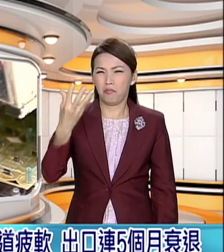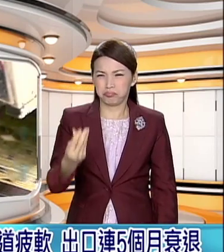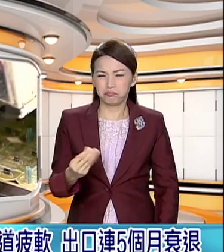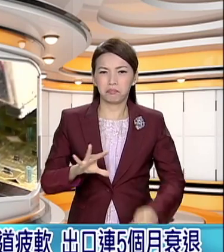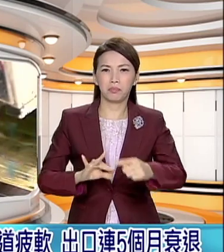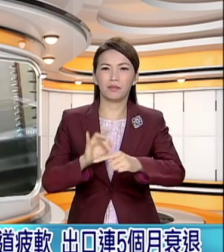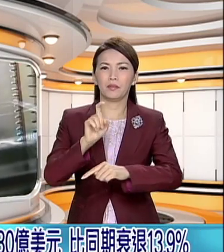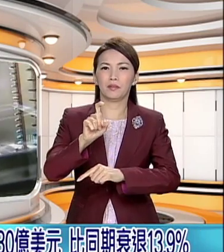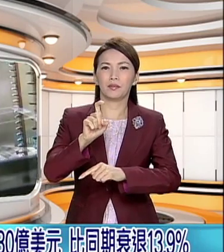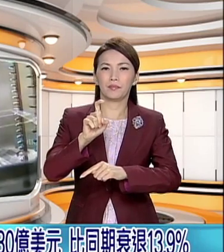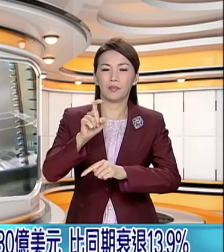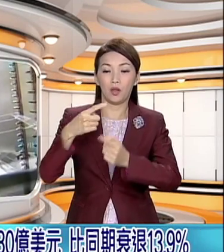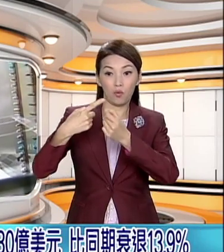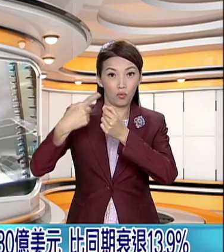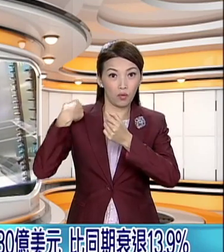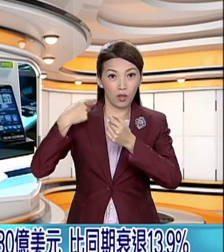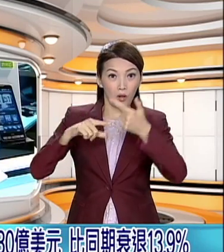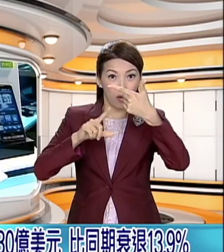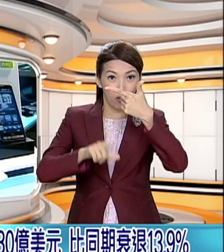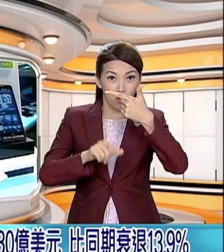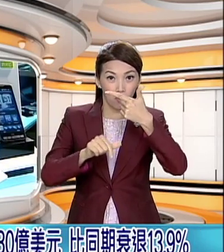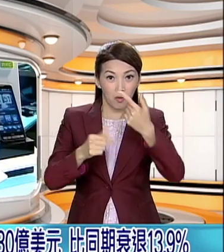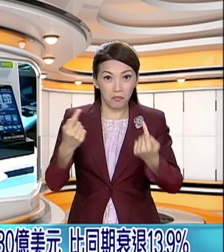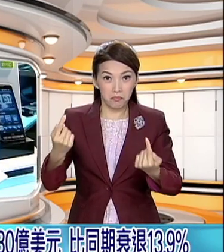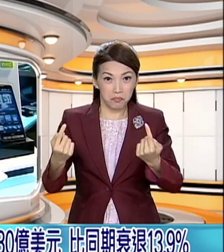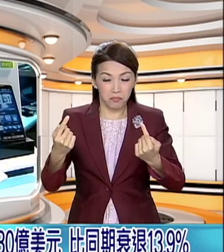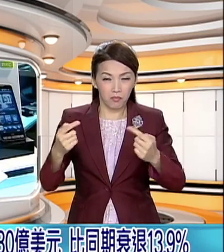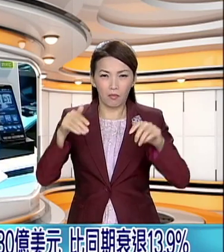退了一成，而去年同期相比衰退的是